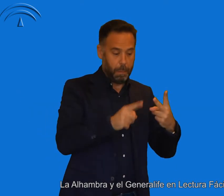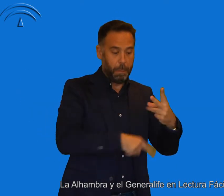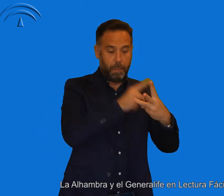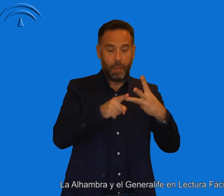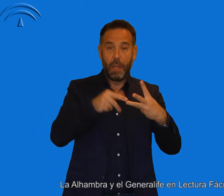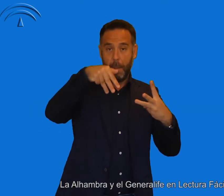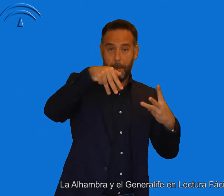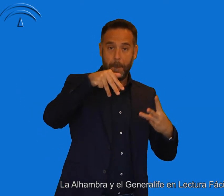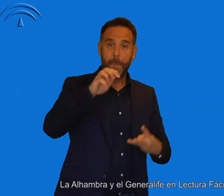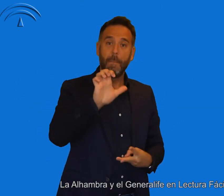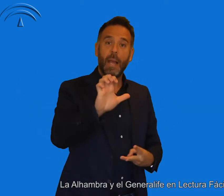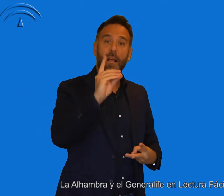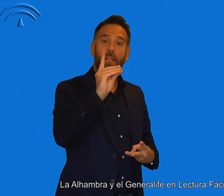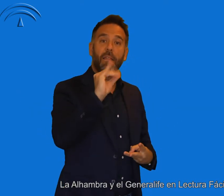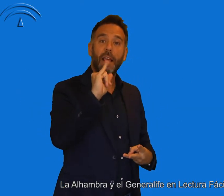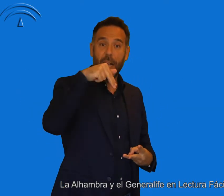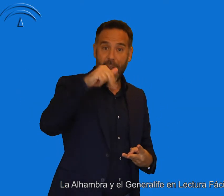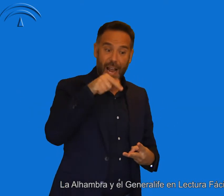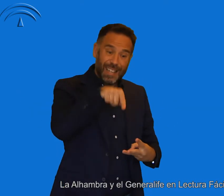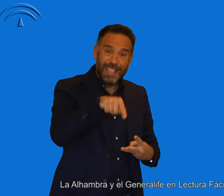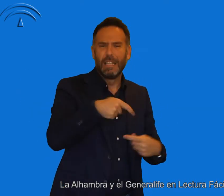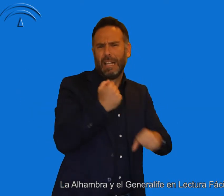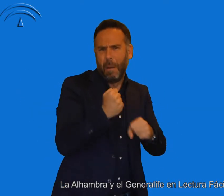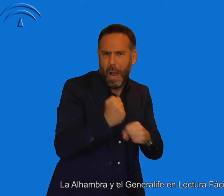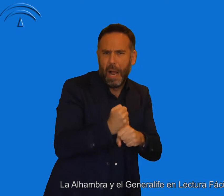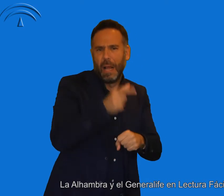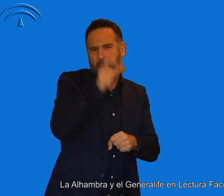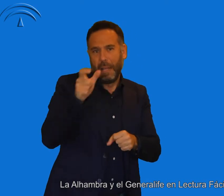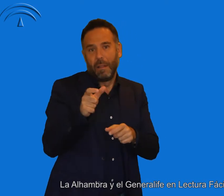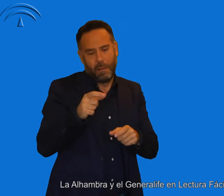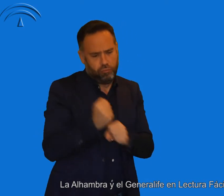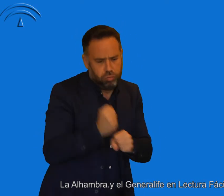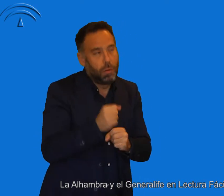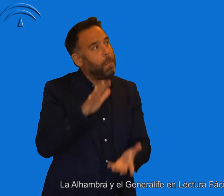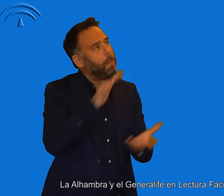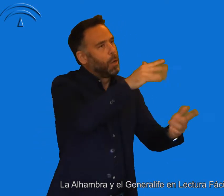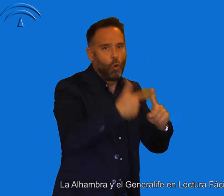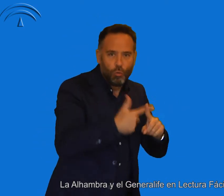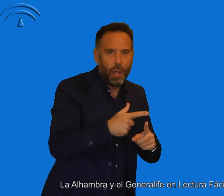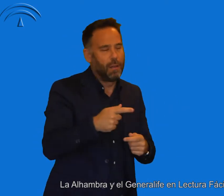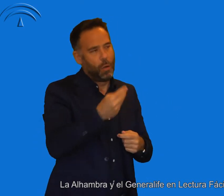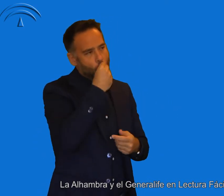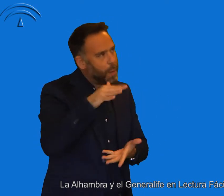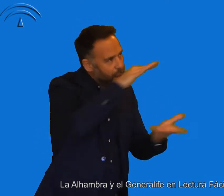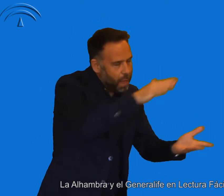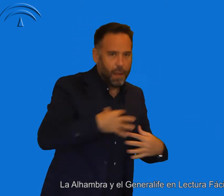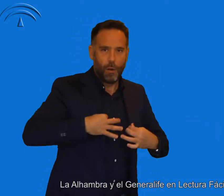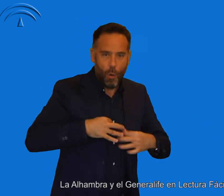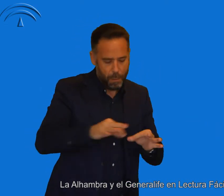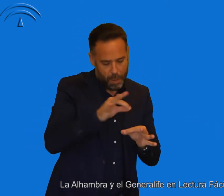otras personas importantes de la corte; la Medina, que era la zona donde trabajaba y vivía gente al servicio de